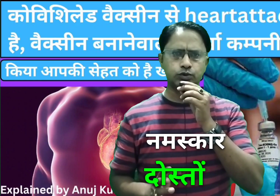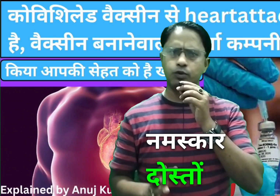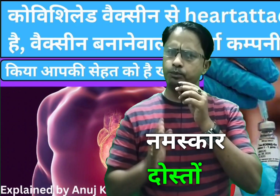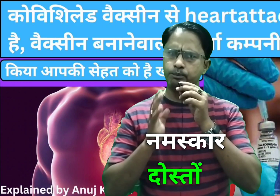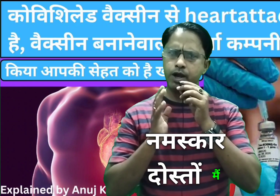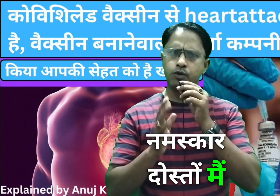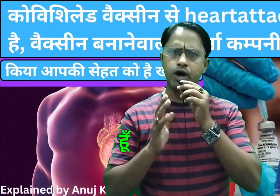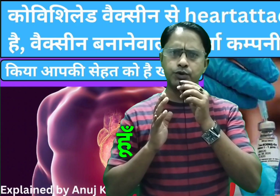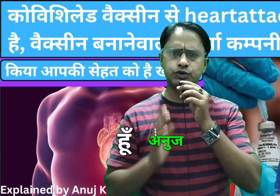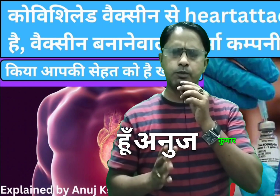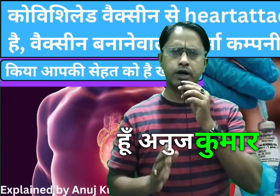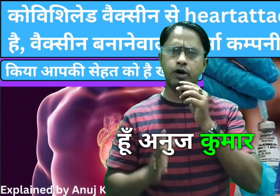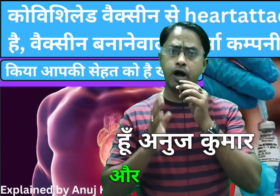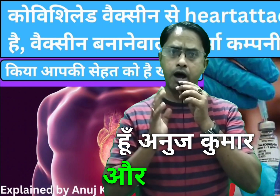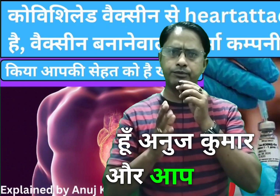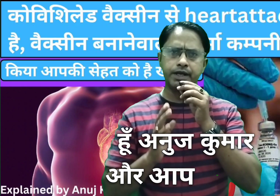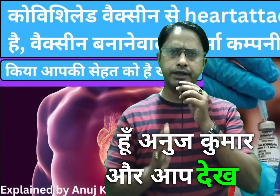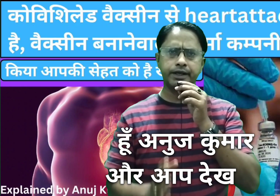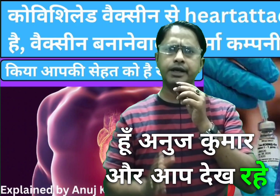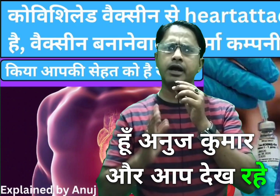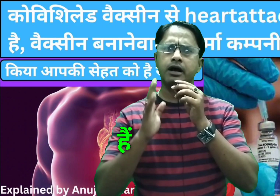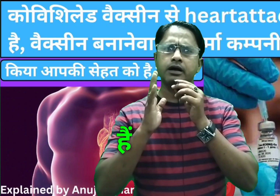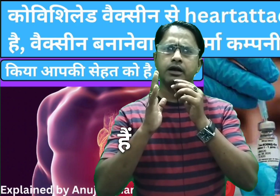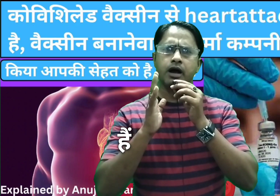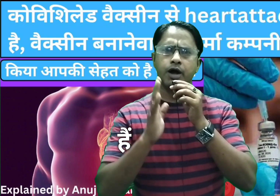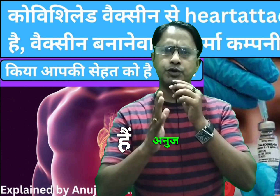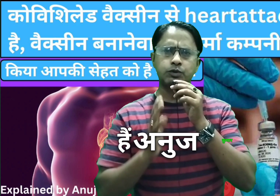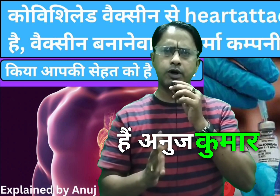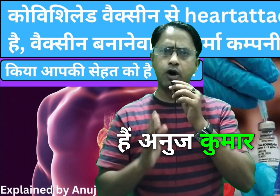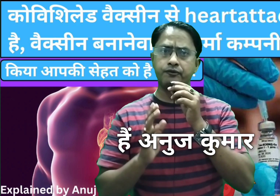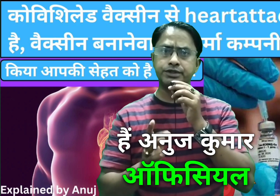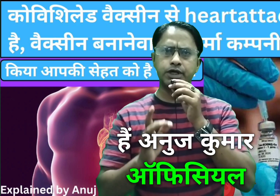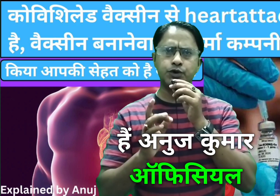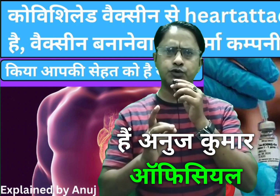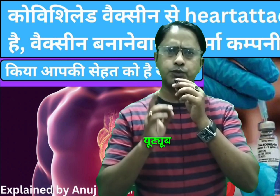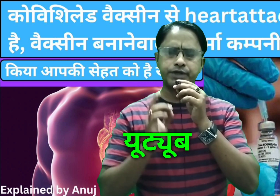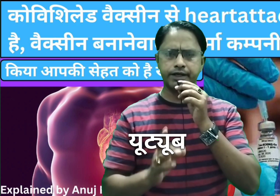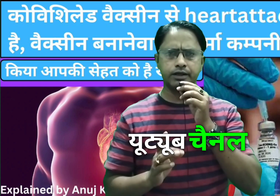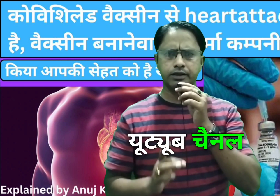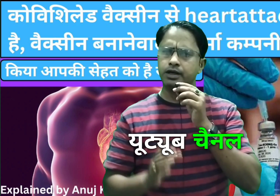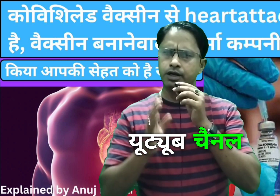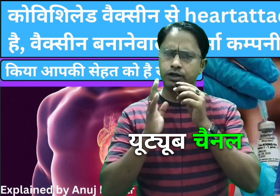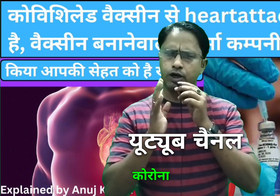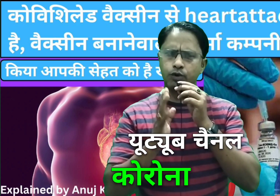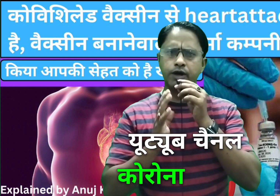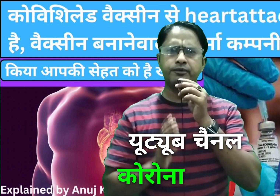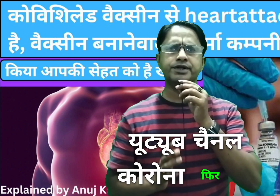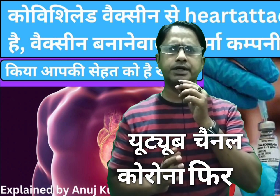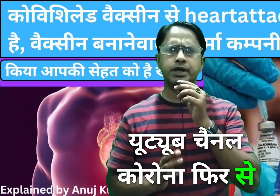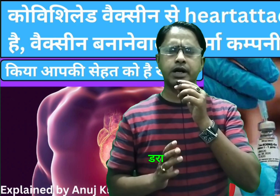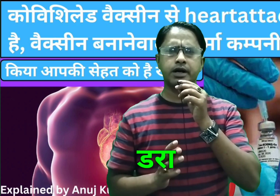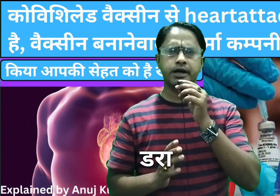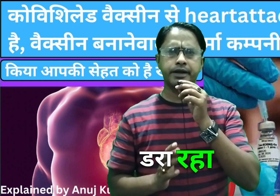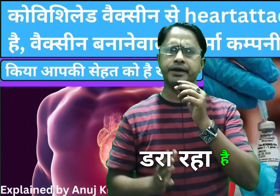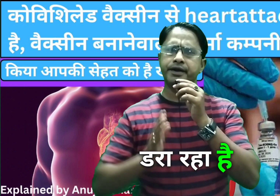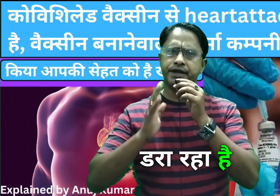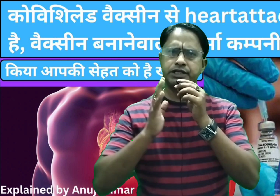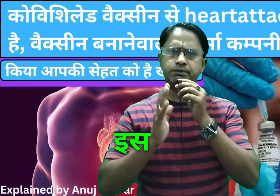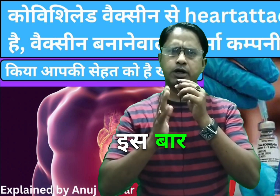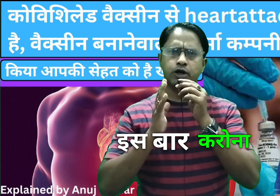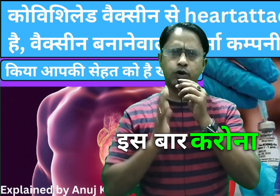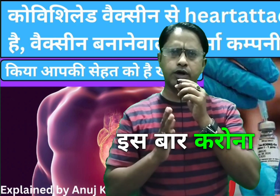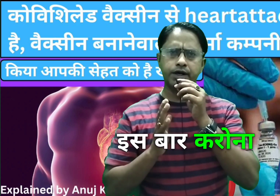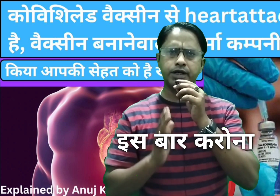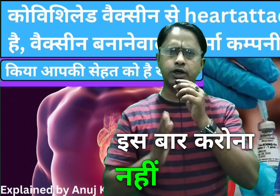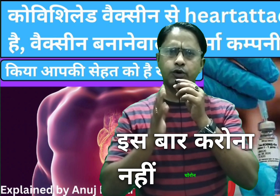नमस्कार दोस्तों, मैं हूं अनुज कुमार और आप देख रहे हैं अनुज कुमार ऑफिशियल यूट्यूब चैनल। कोरोना फिर से डरा रहा है।